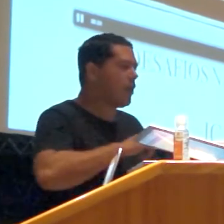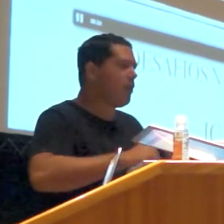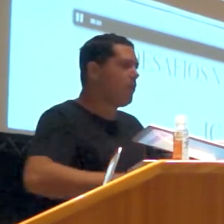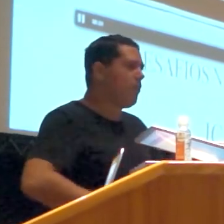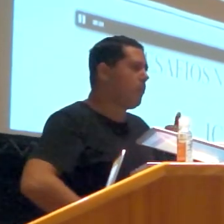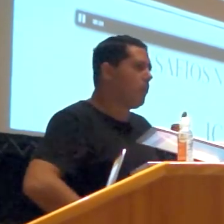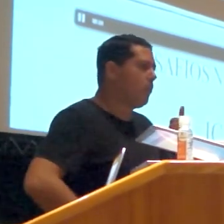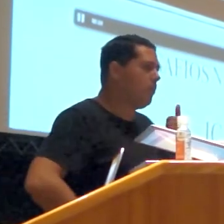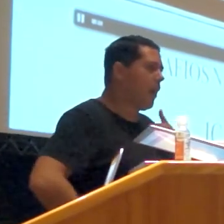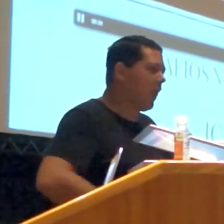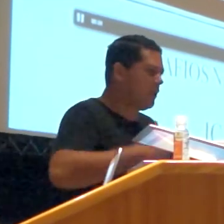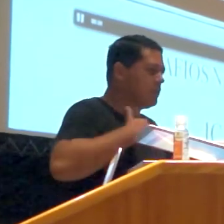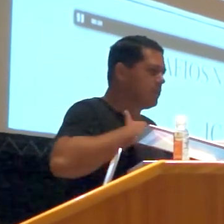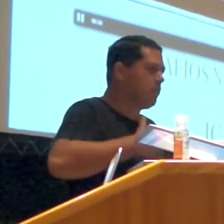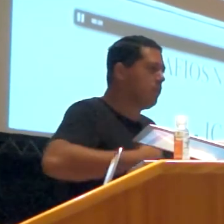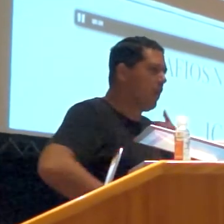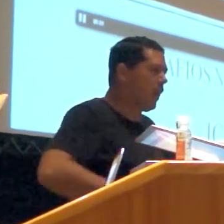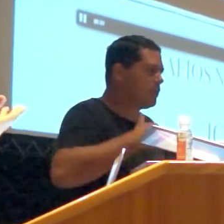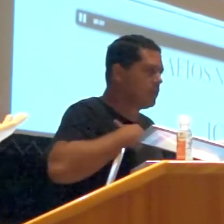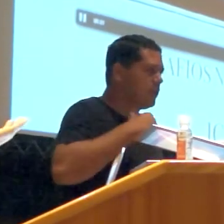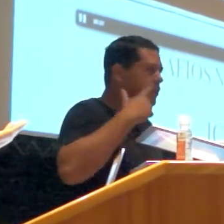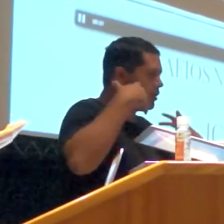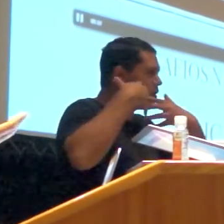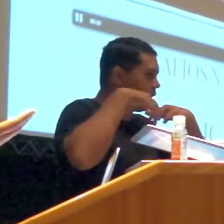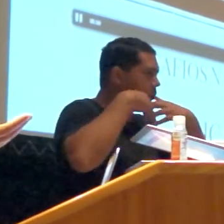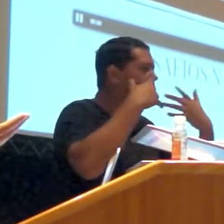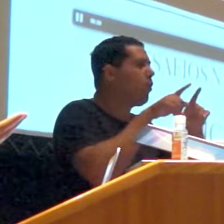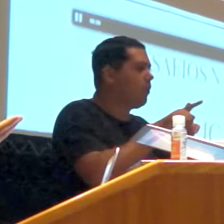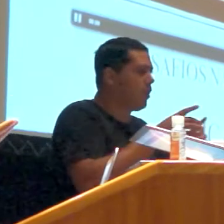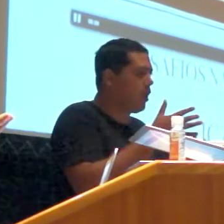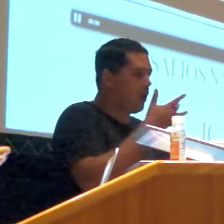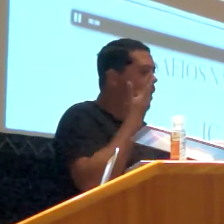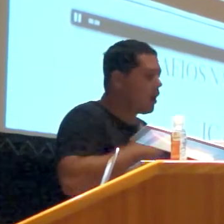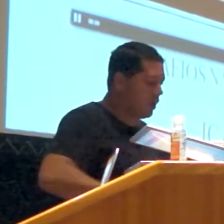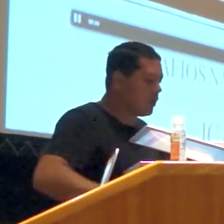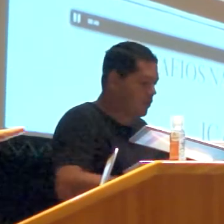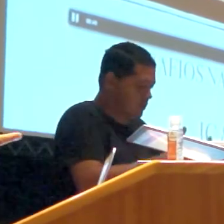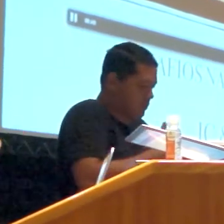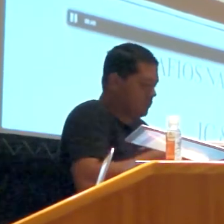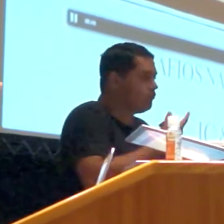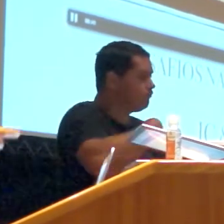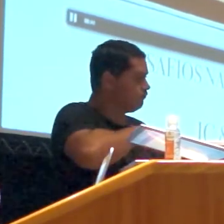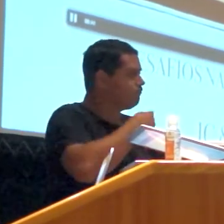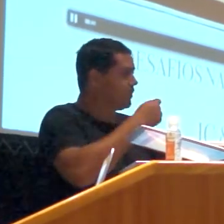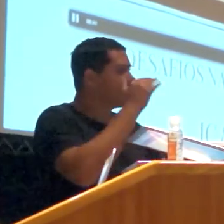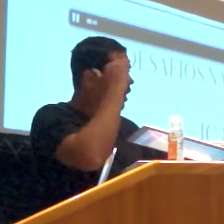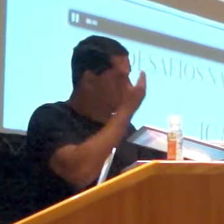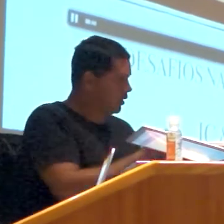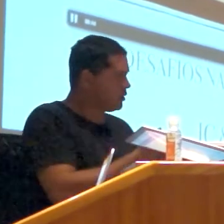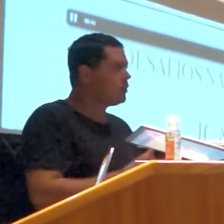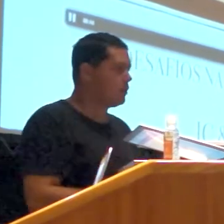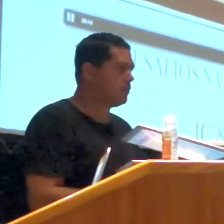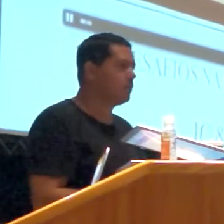reabilitar as crianças com suspeita de transtorno do espectro autista, por que não? A gente tem que acreditar e investir